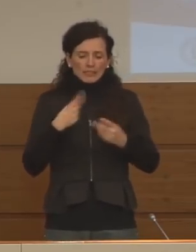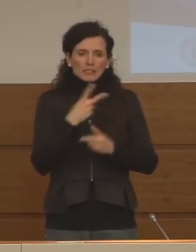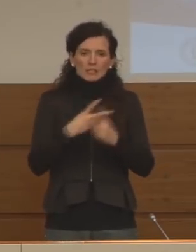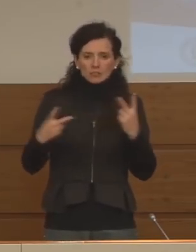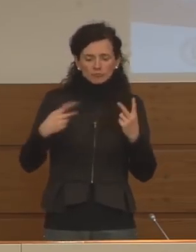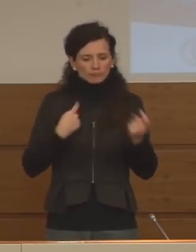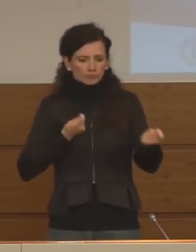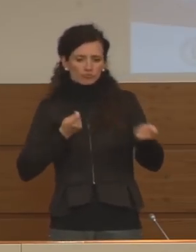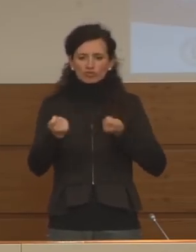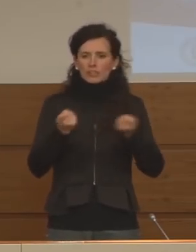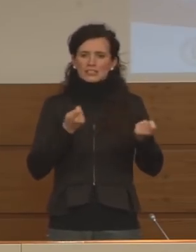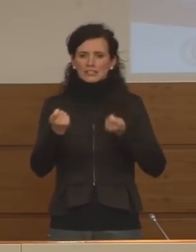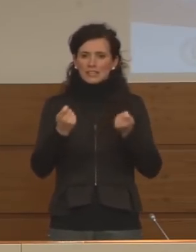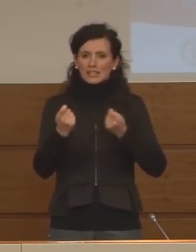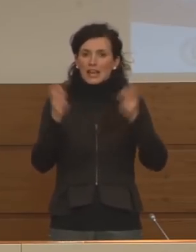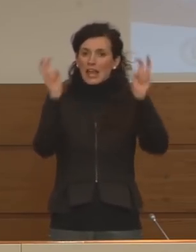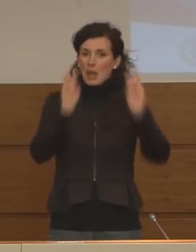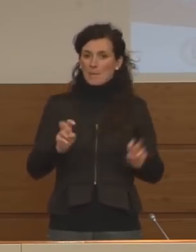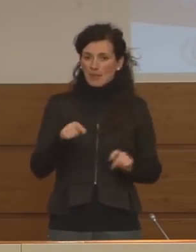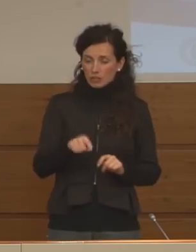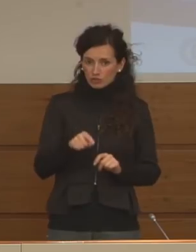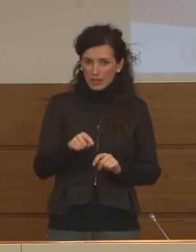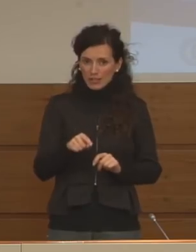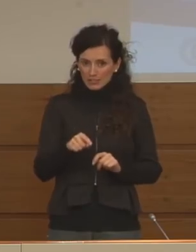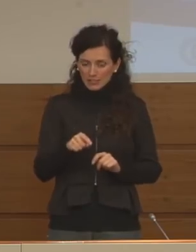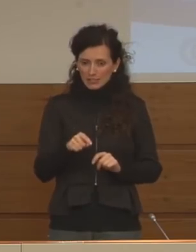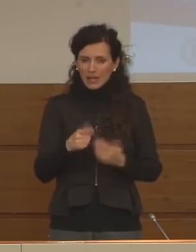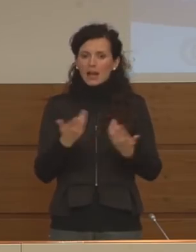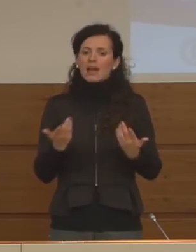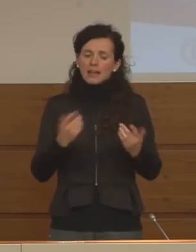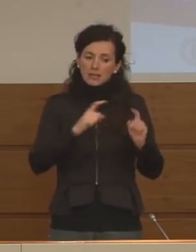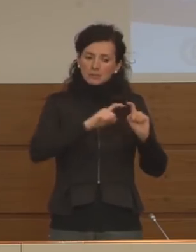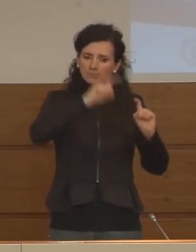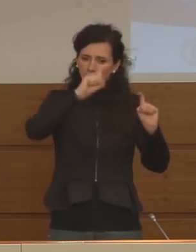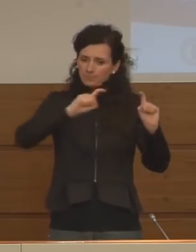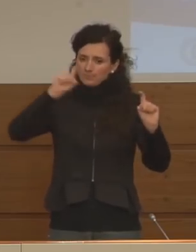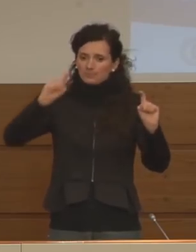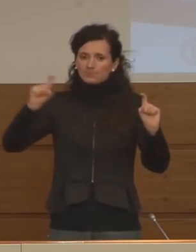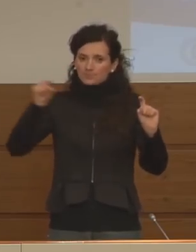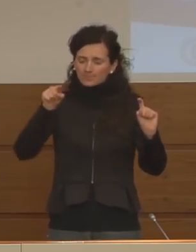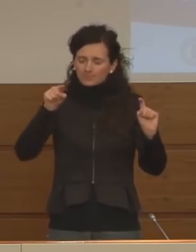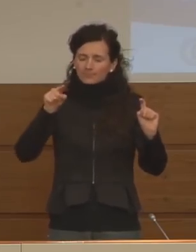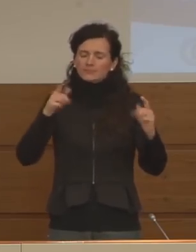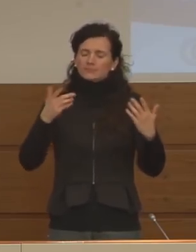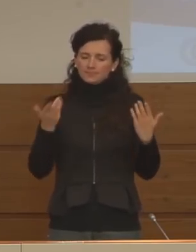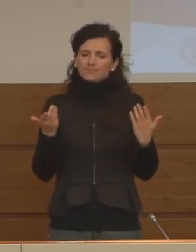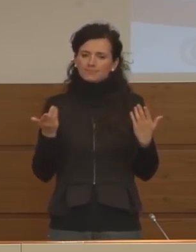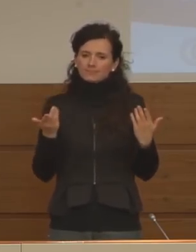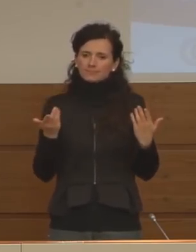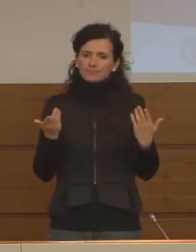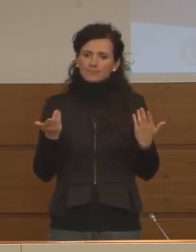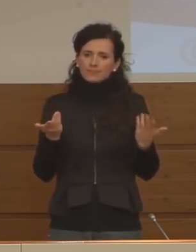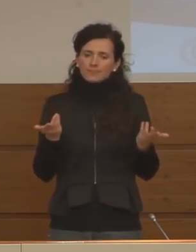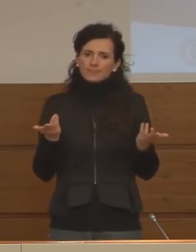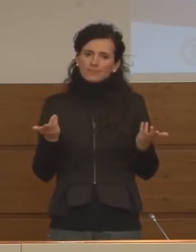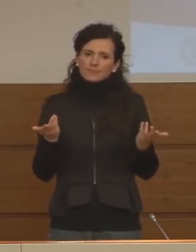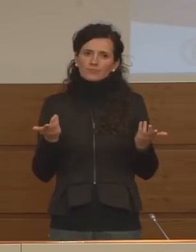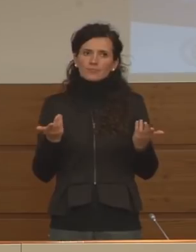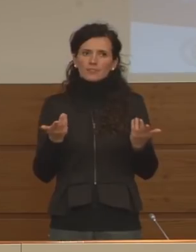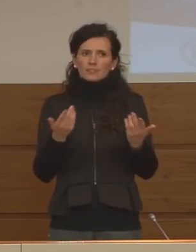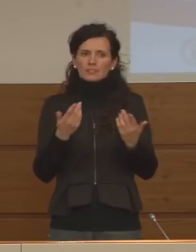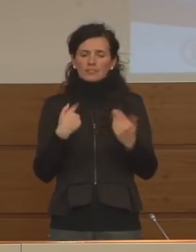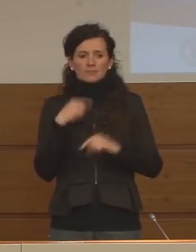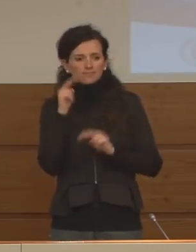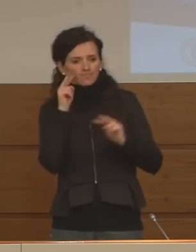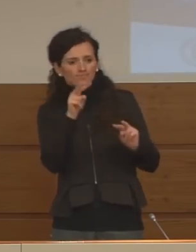intorno alla validità di queste statistiche non è parte né